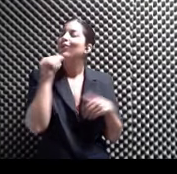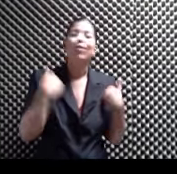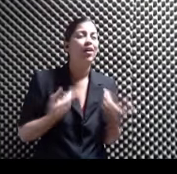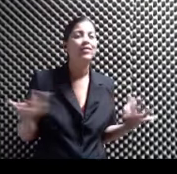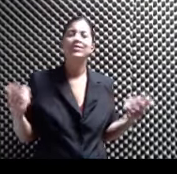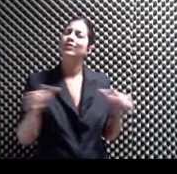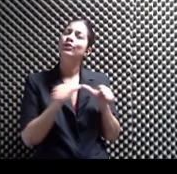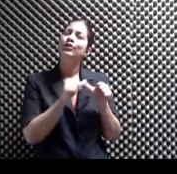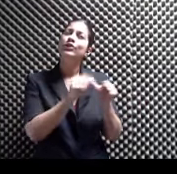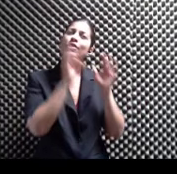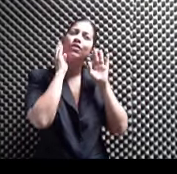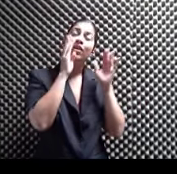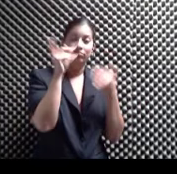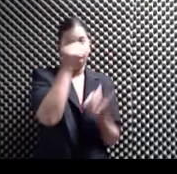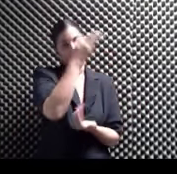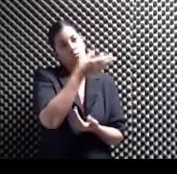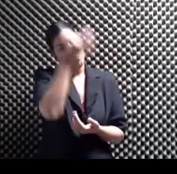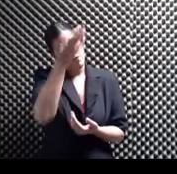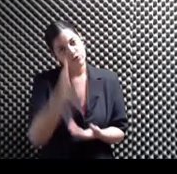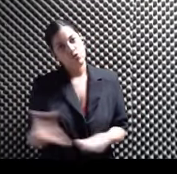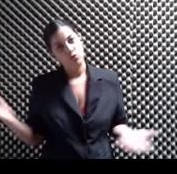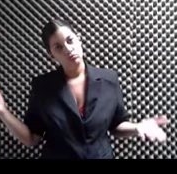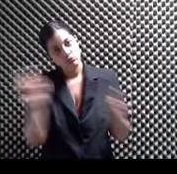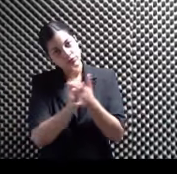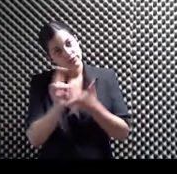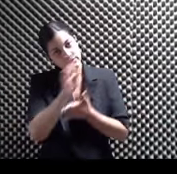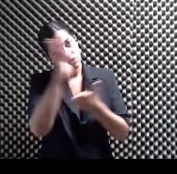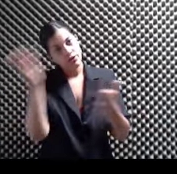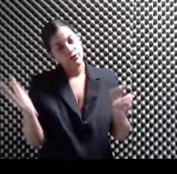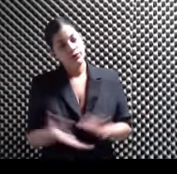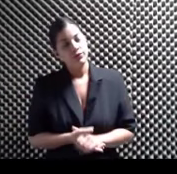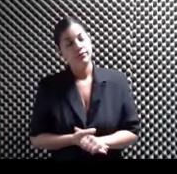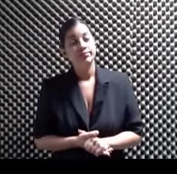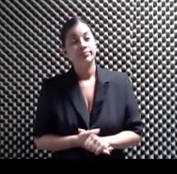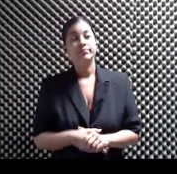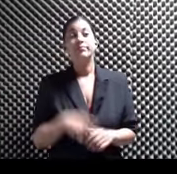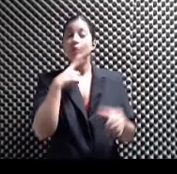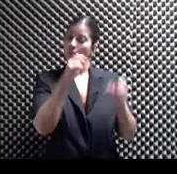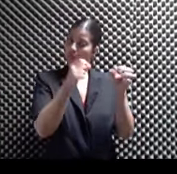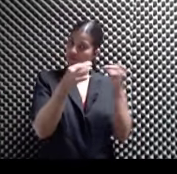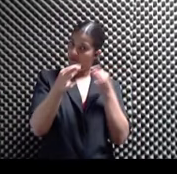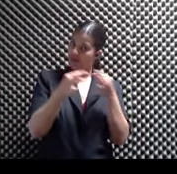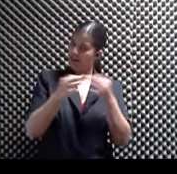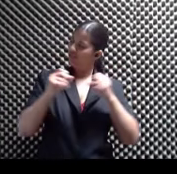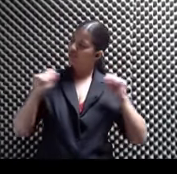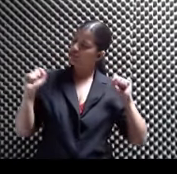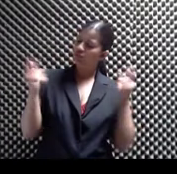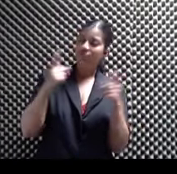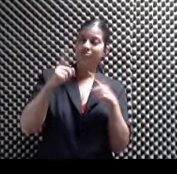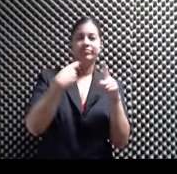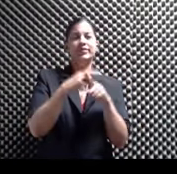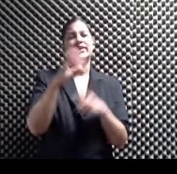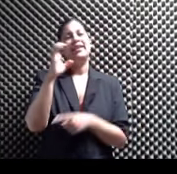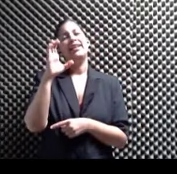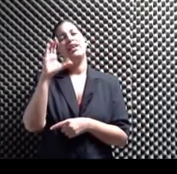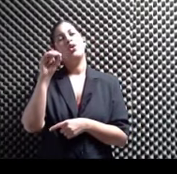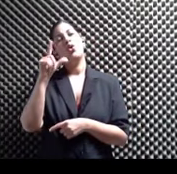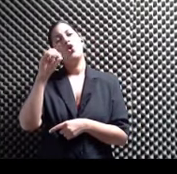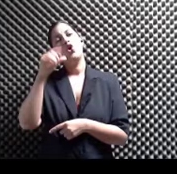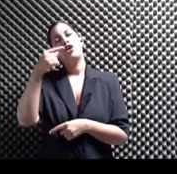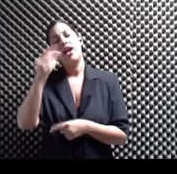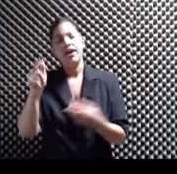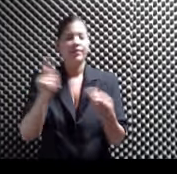como es profesor al fin universitario, tiene la ventaja de que nos puede explicar todo lo que tiene que ver con la ecología del país,